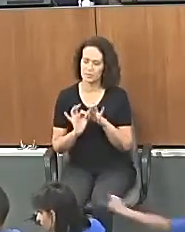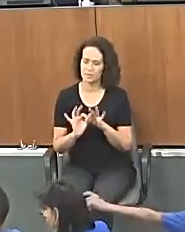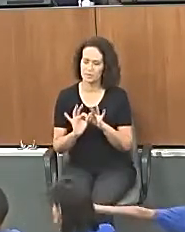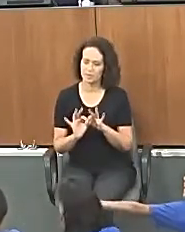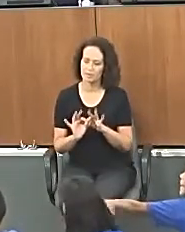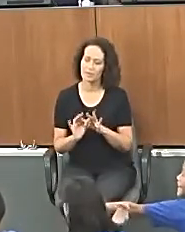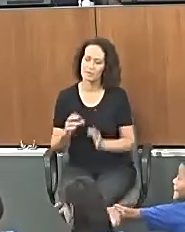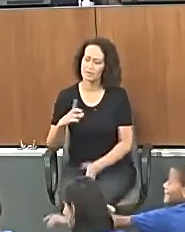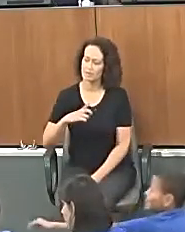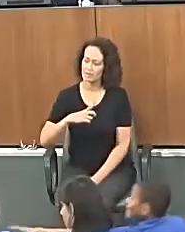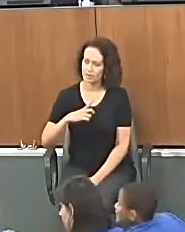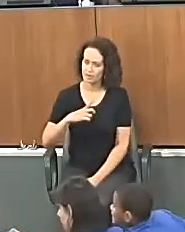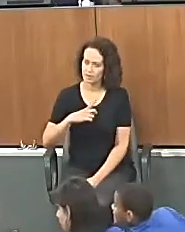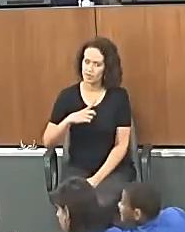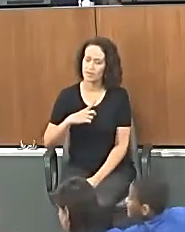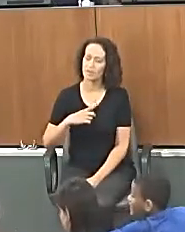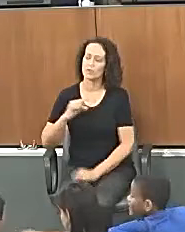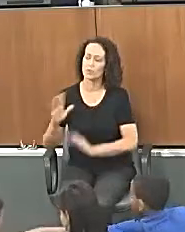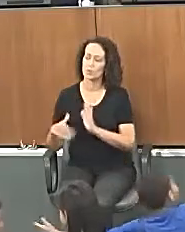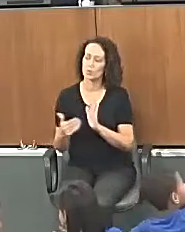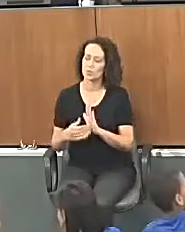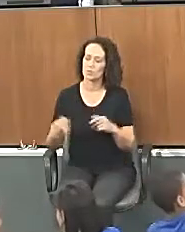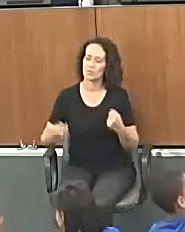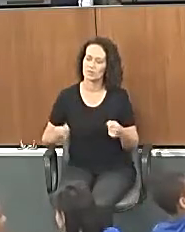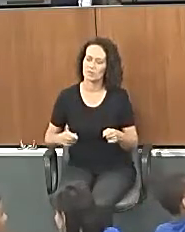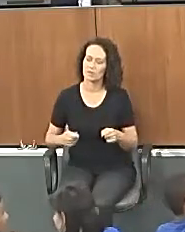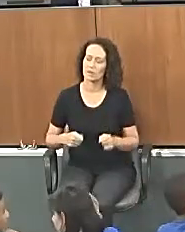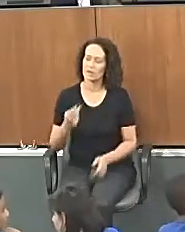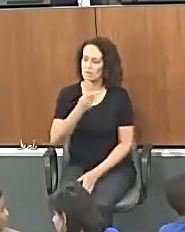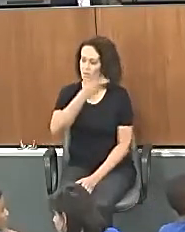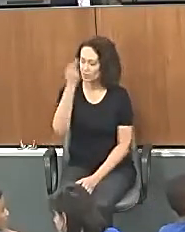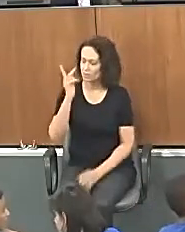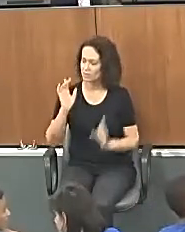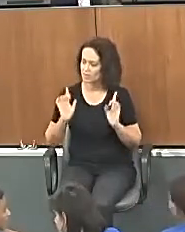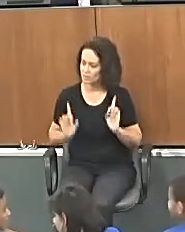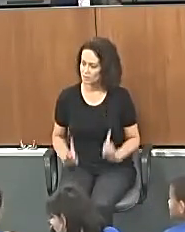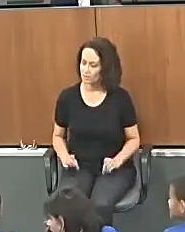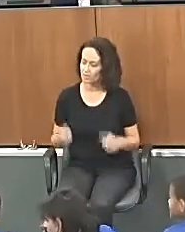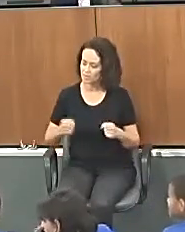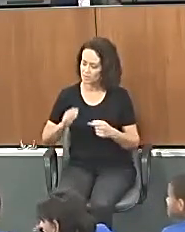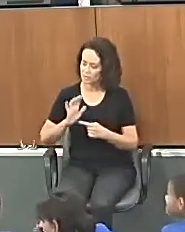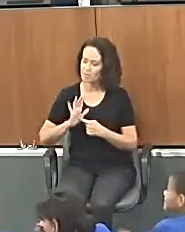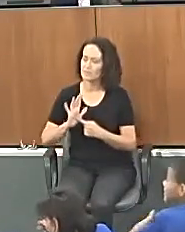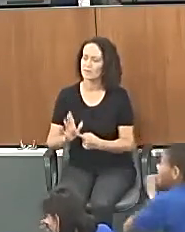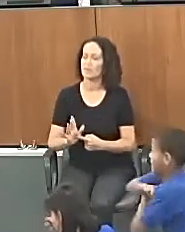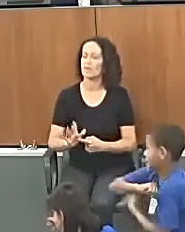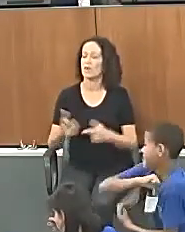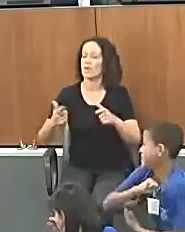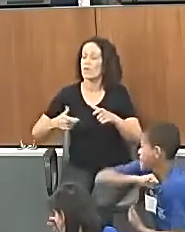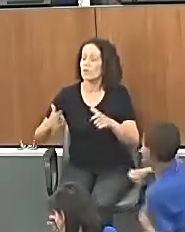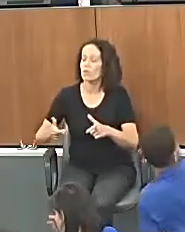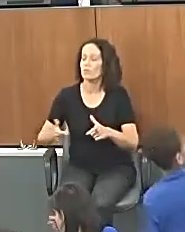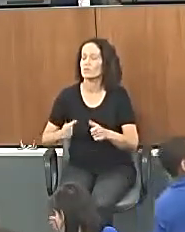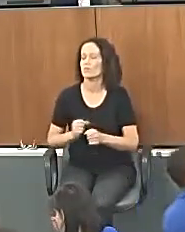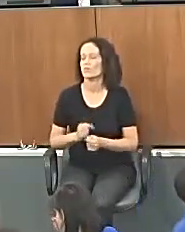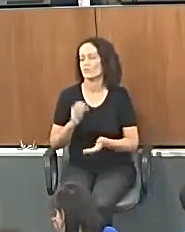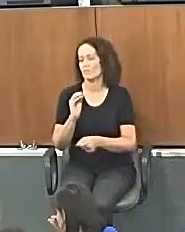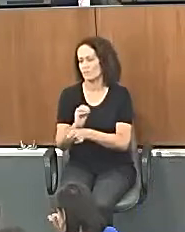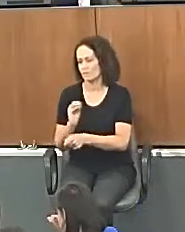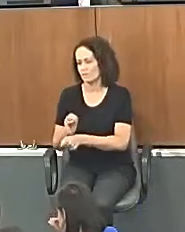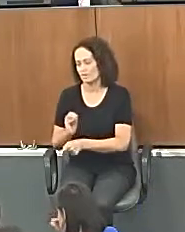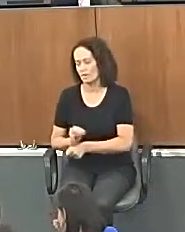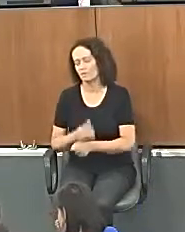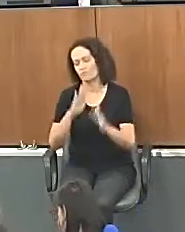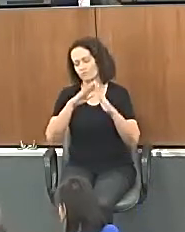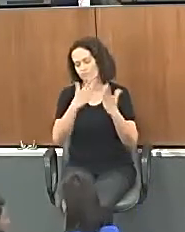produzam os efeitos necessários à pessoa com deficiência tem que ser atendido na escola na educação no nos espaços de lazer